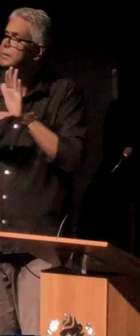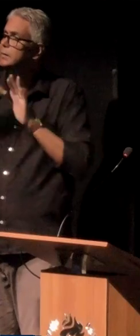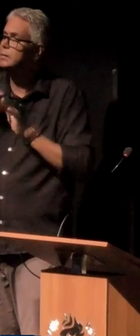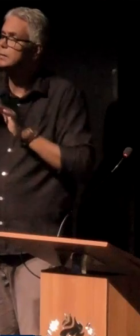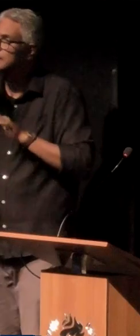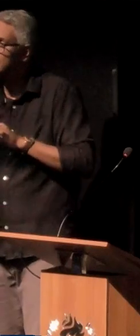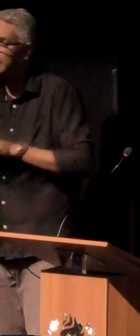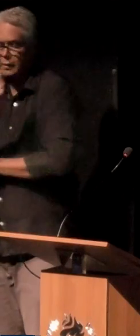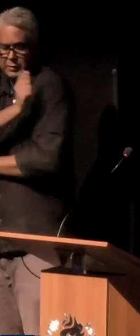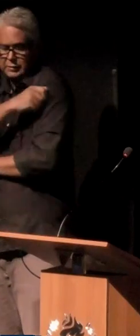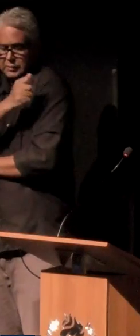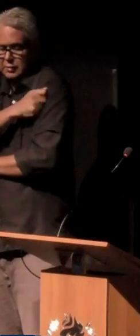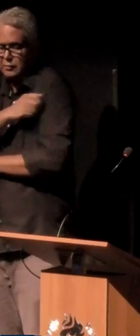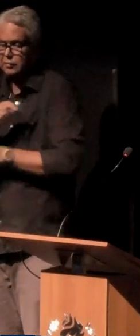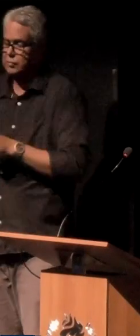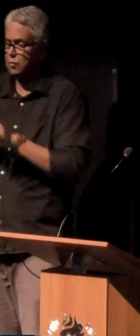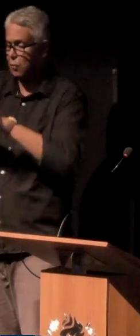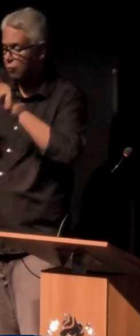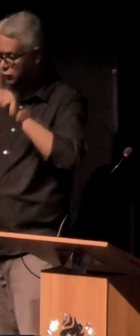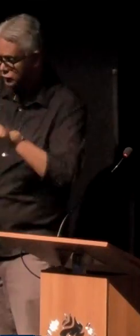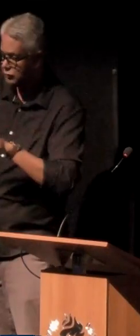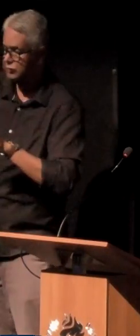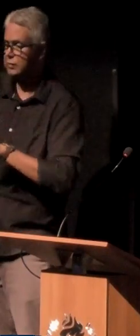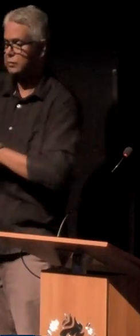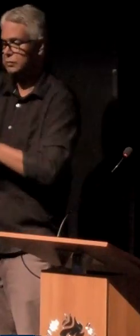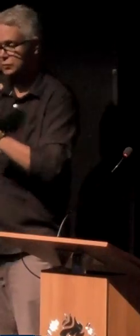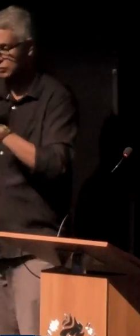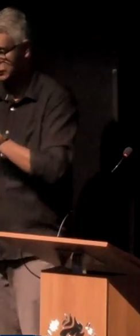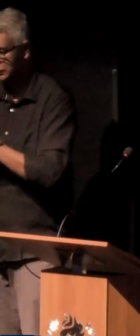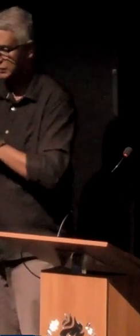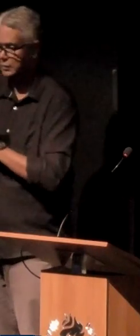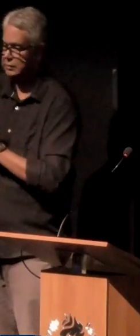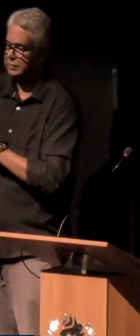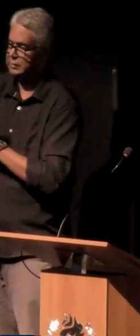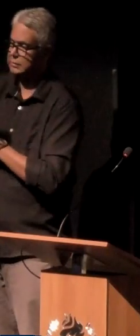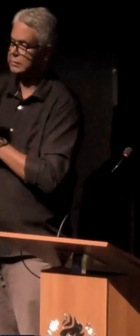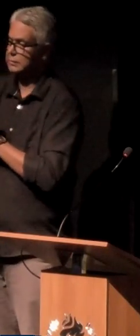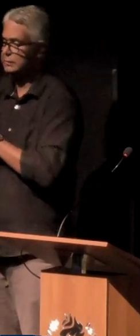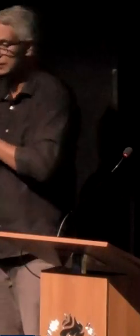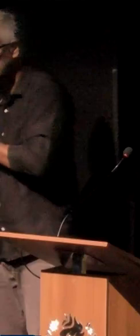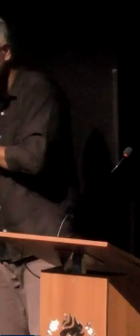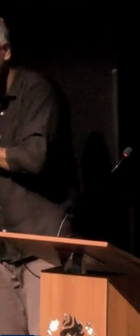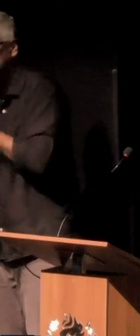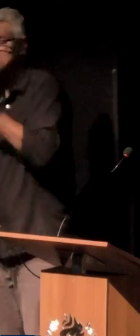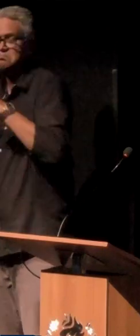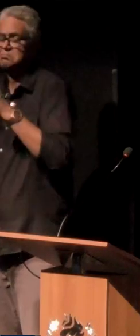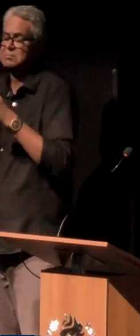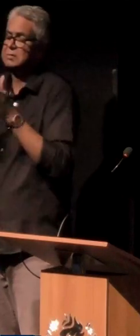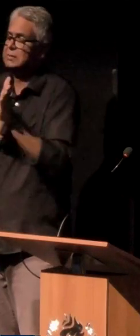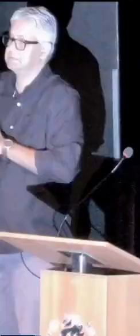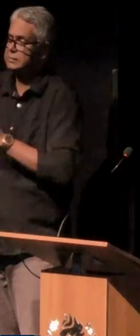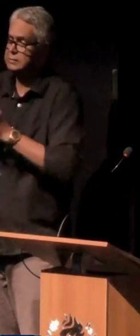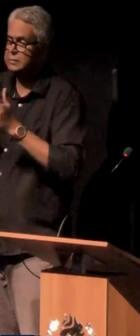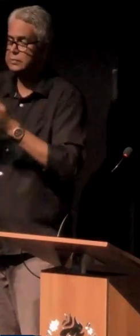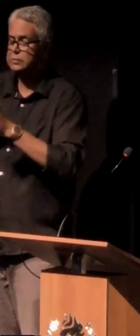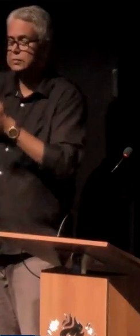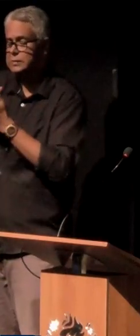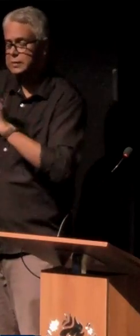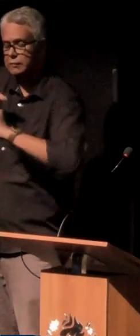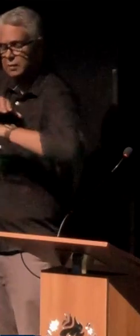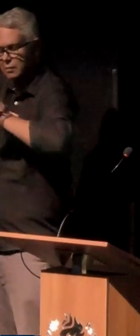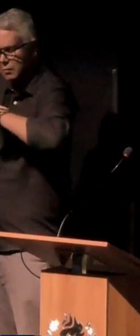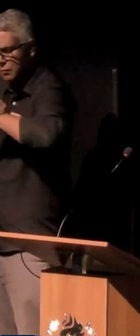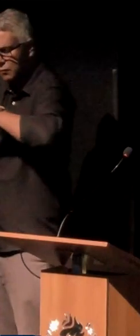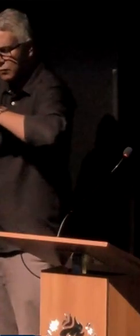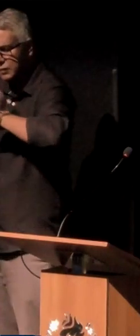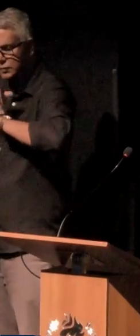funcionário ou até né da sociedade civil que não tem isso no dia a dia né Isso quer dizer que ela conversa com